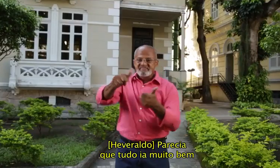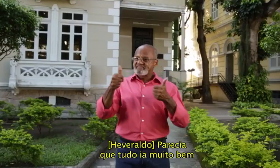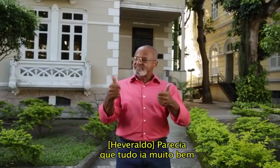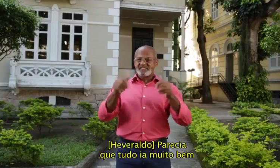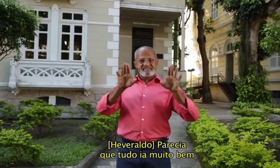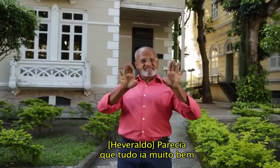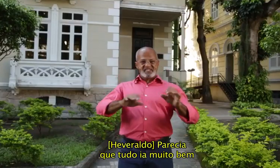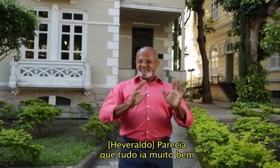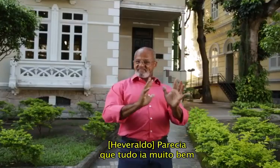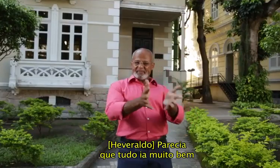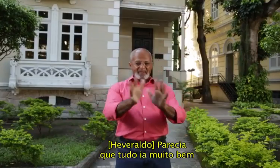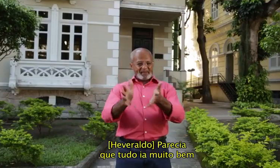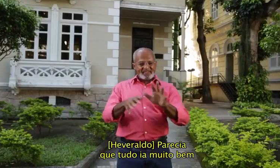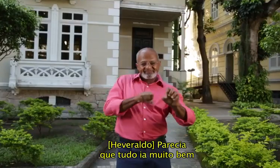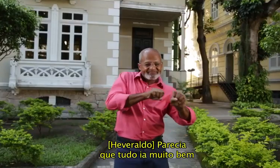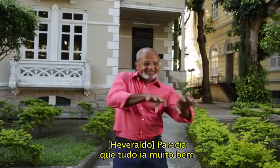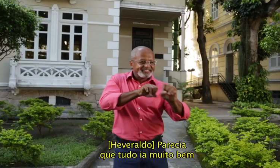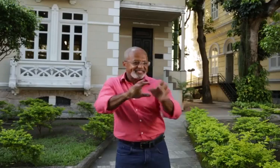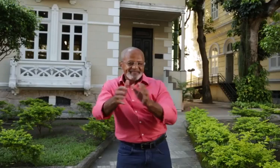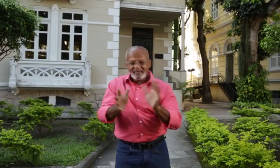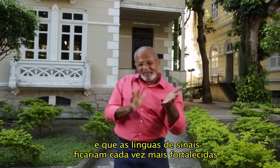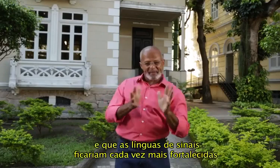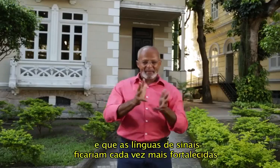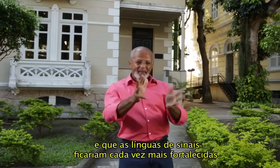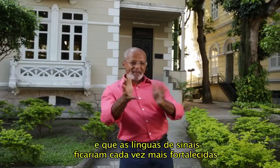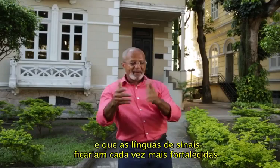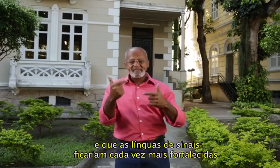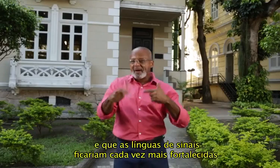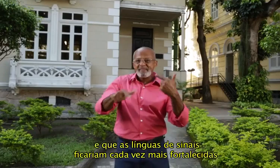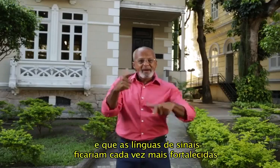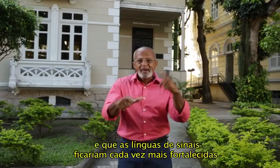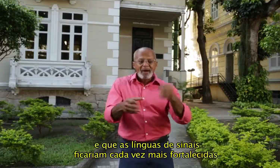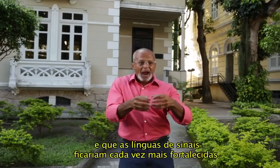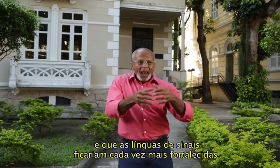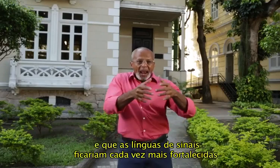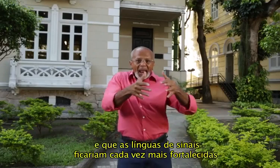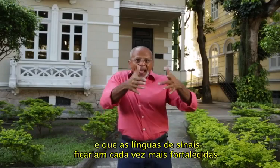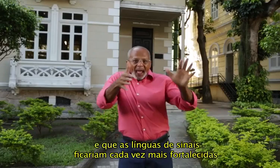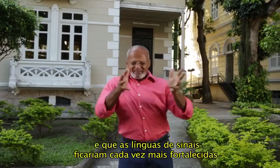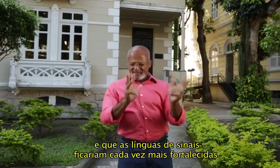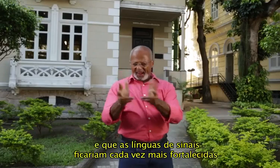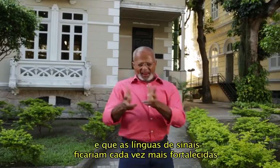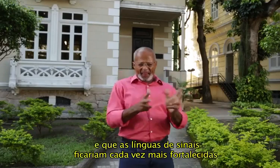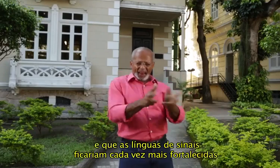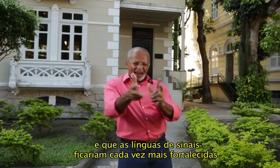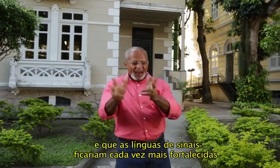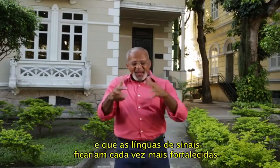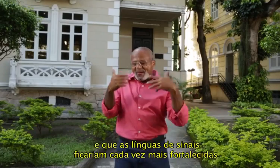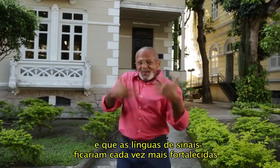Parecia que tudo ia muito bem e que as línguas de sinais ficariam cada vez mais